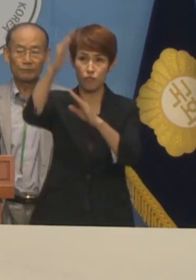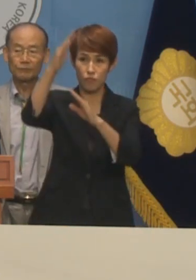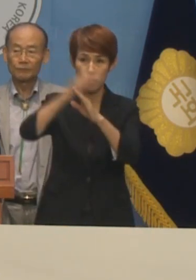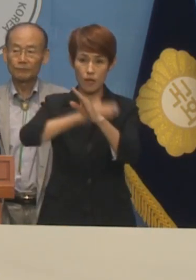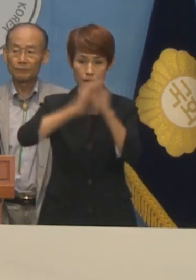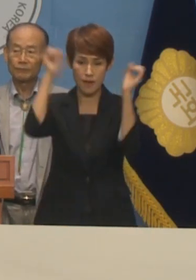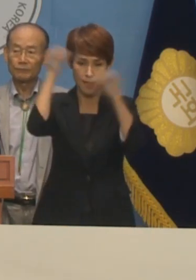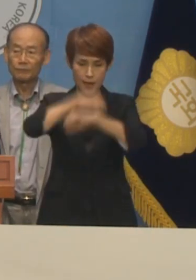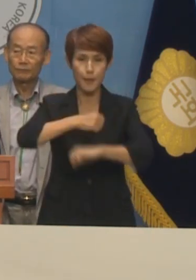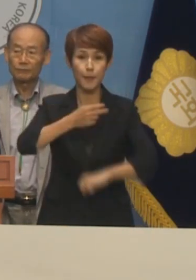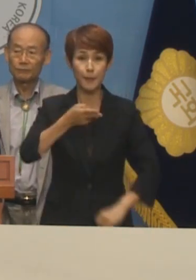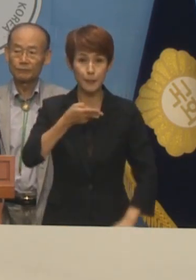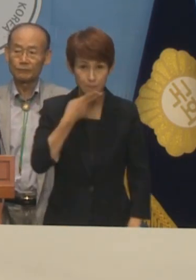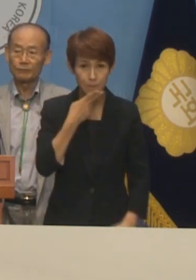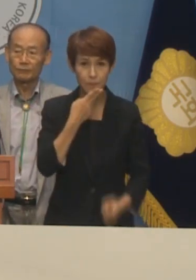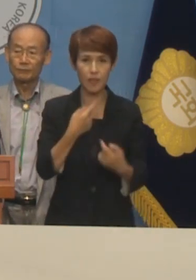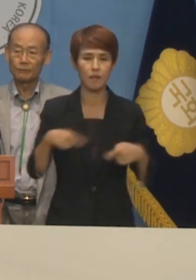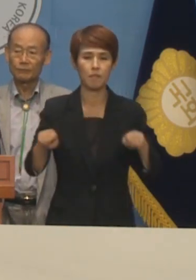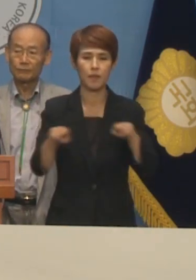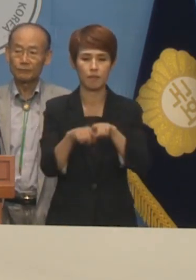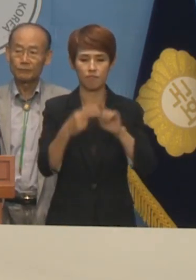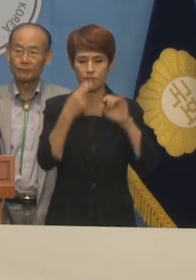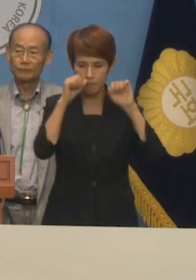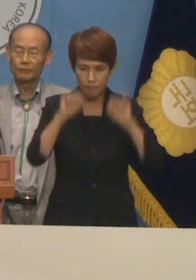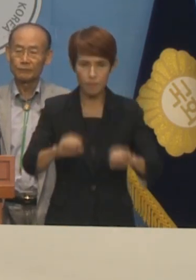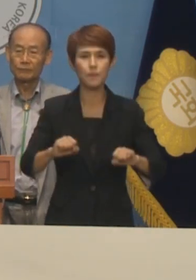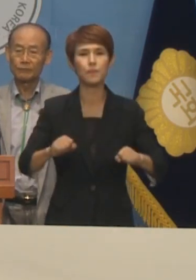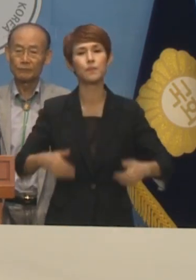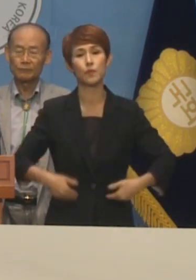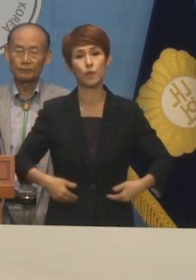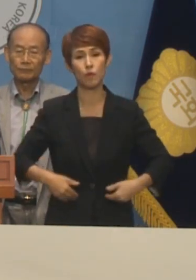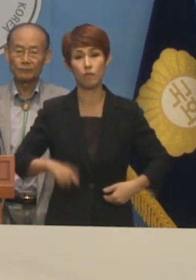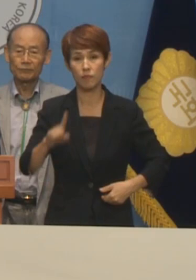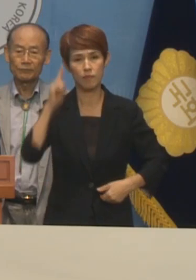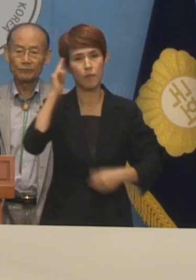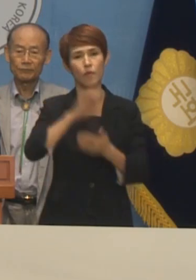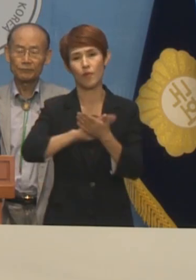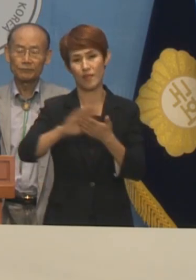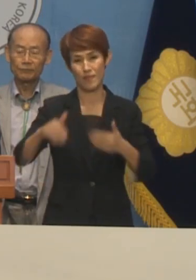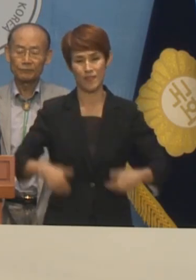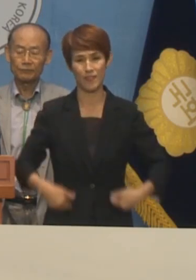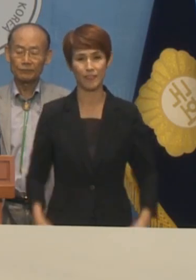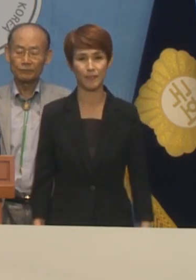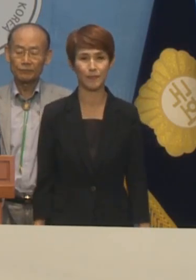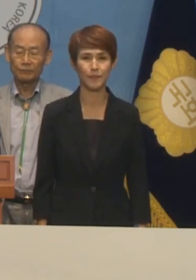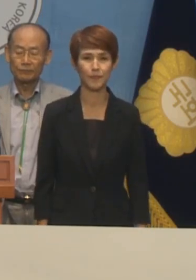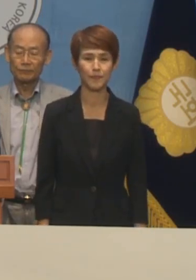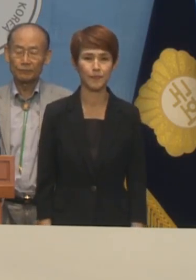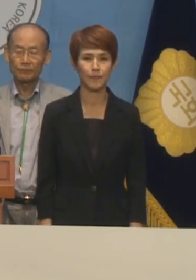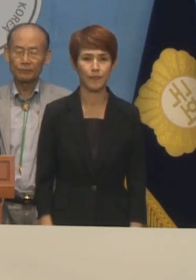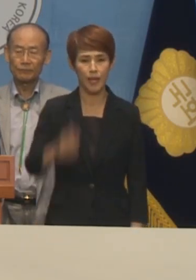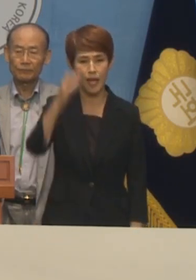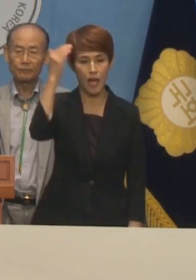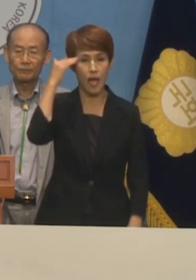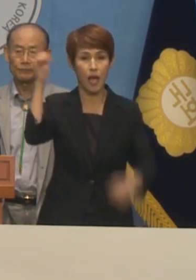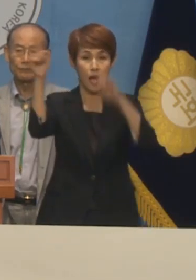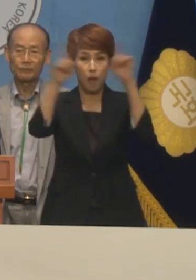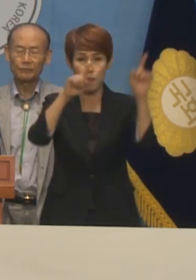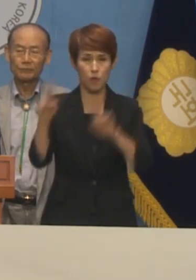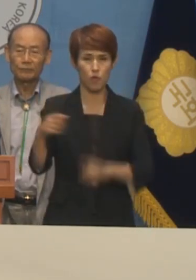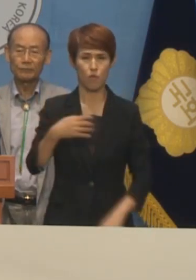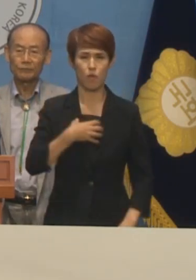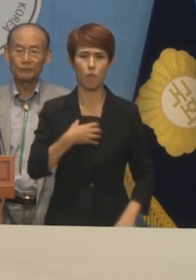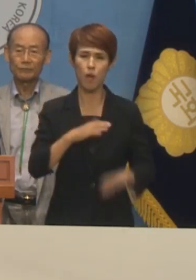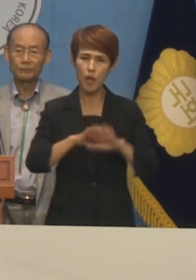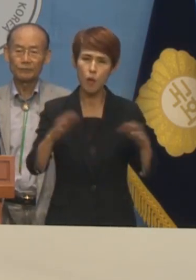공존하는 평화체제가 중요하다 해서 이 말씀을 읽어드리겠습니다. 한반도의 위기 어떻게